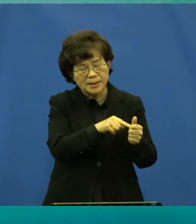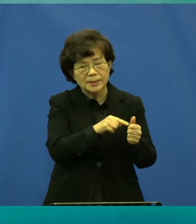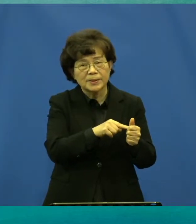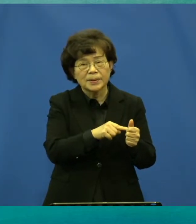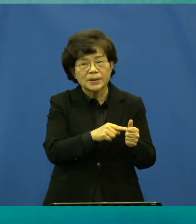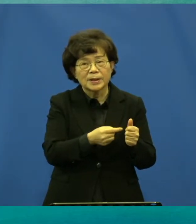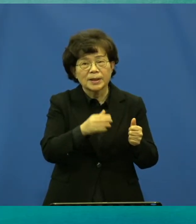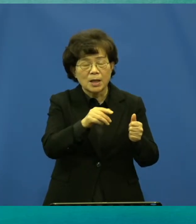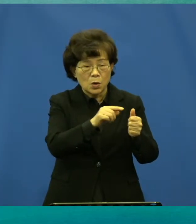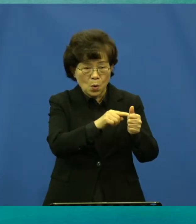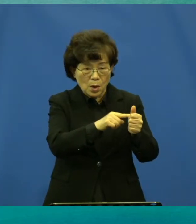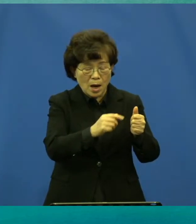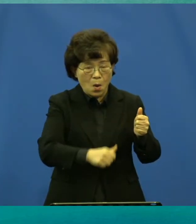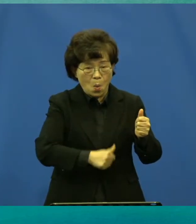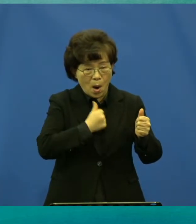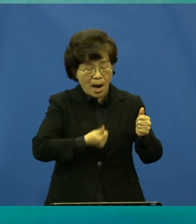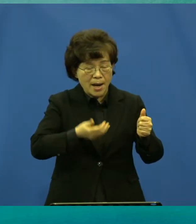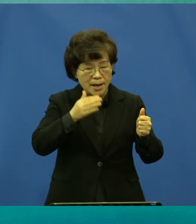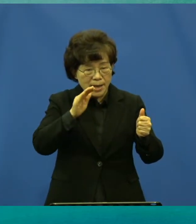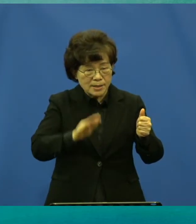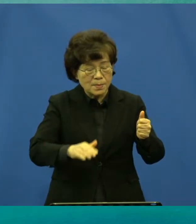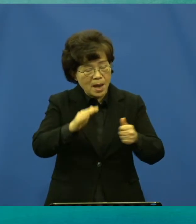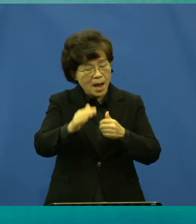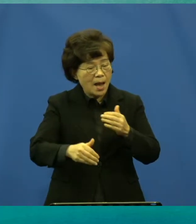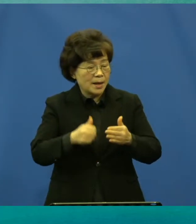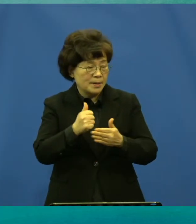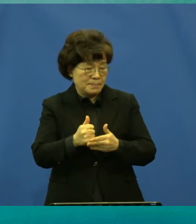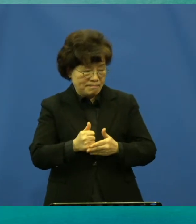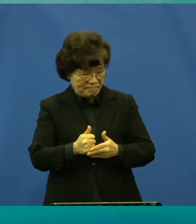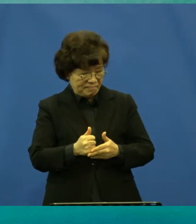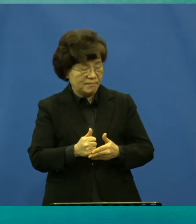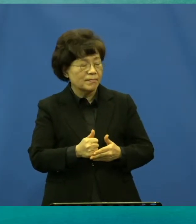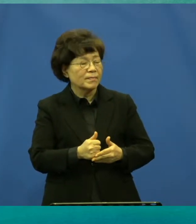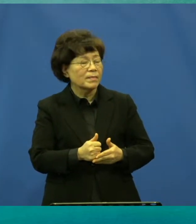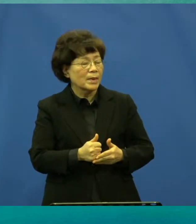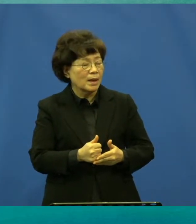그러나 요나가 화를 내어도 하나님은 꼼짝도 하지 않습니다.